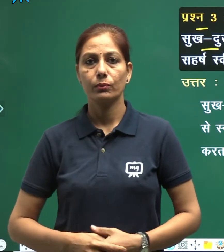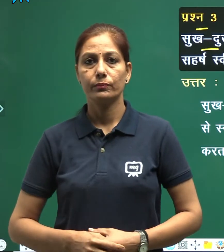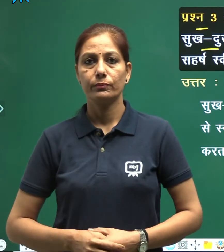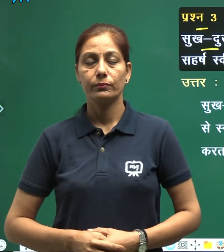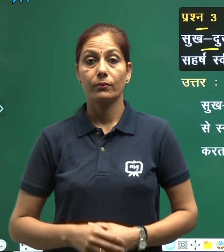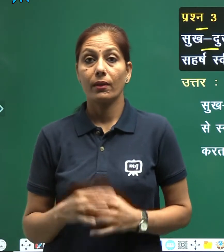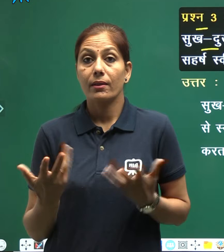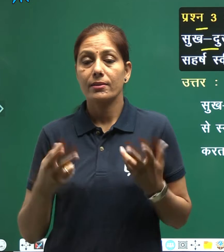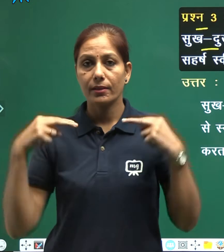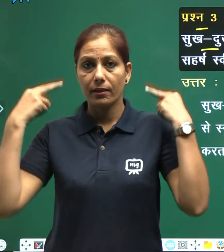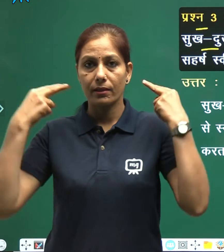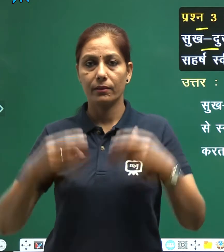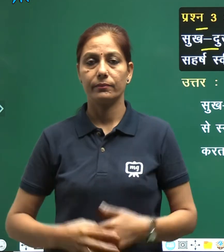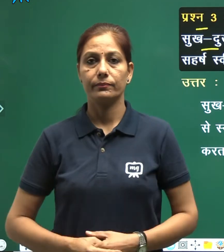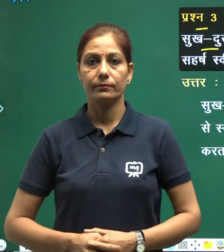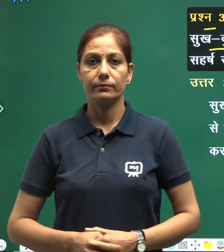किस कारण